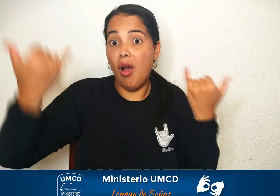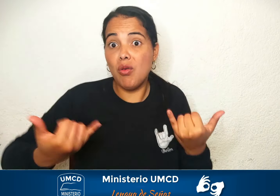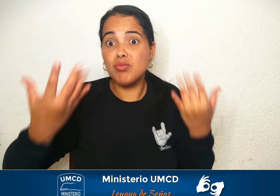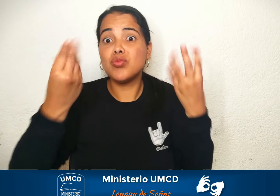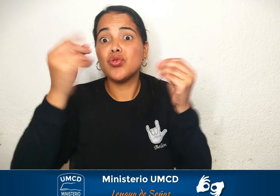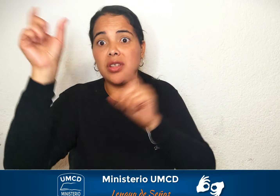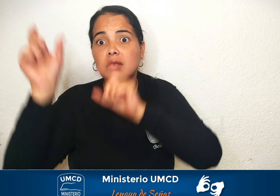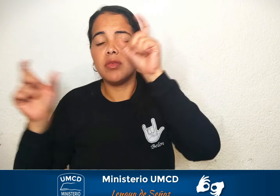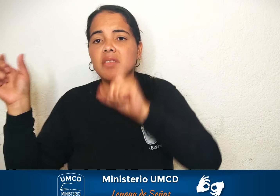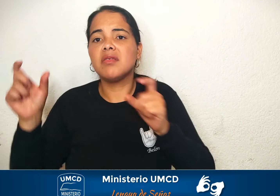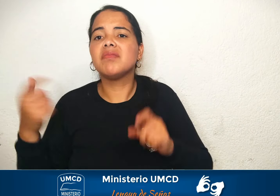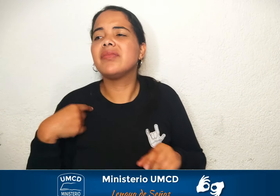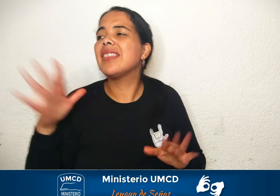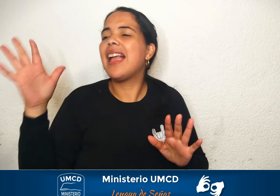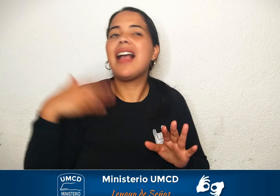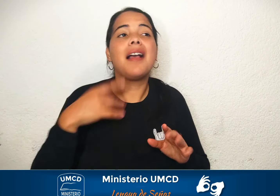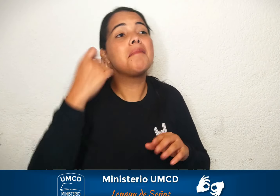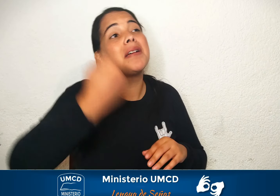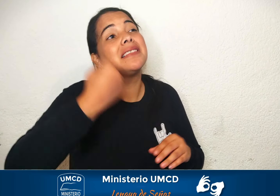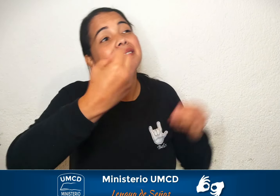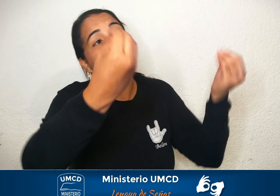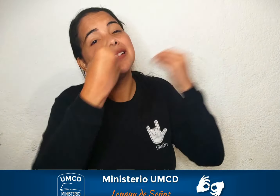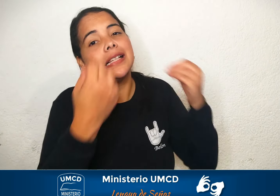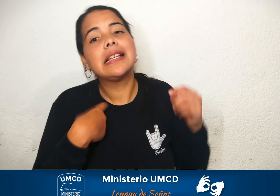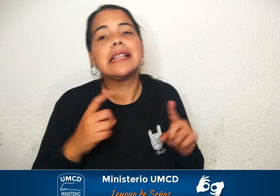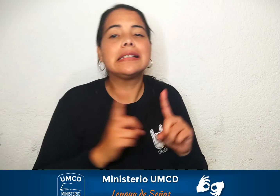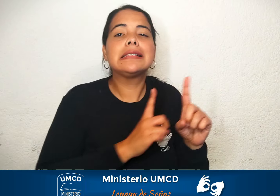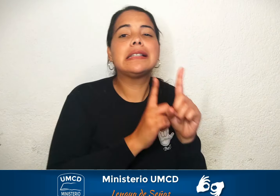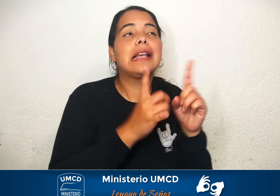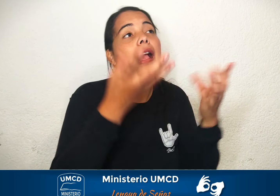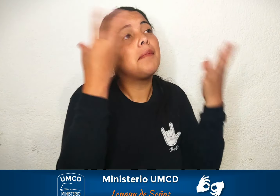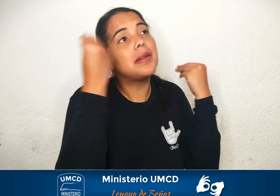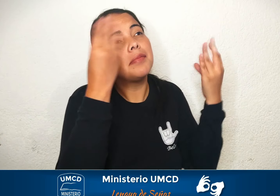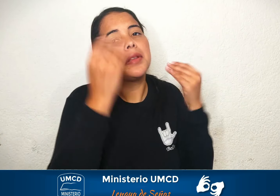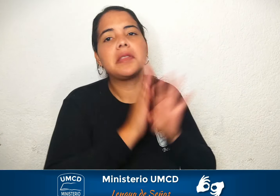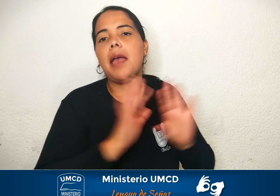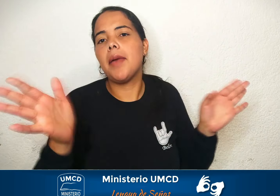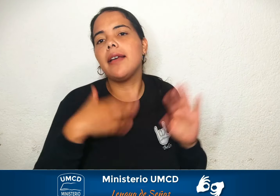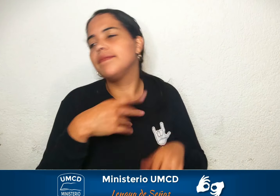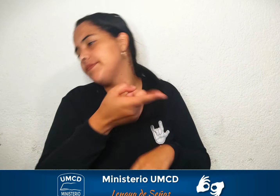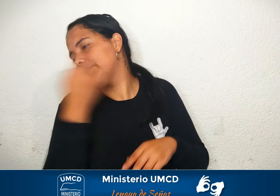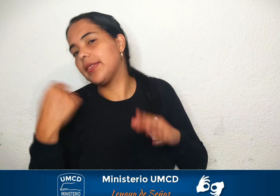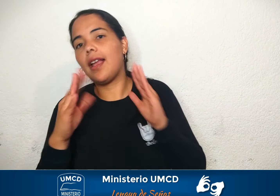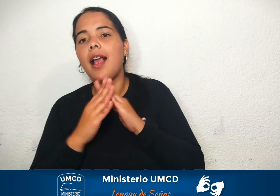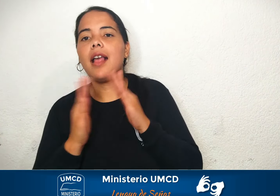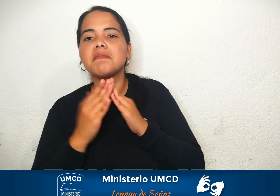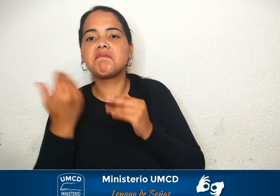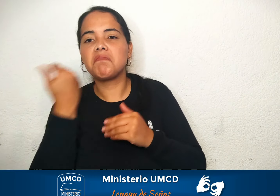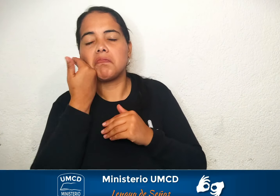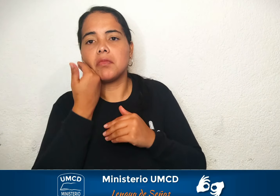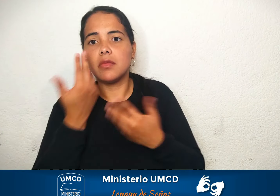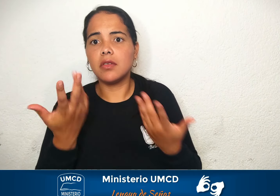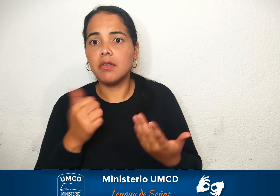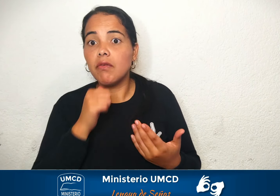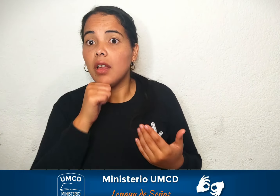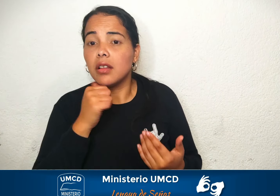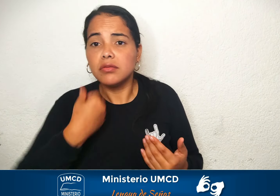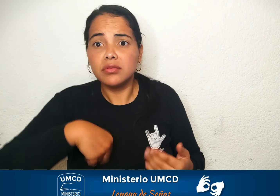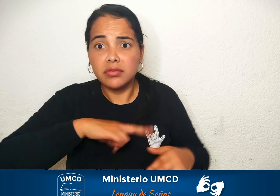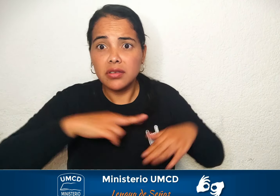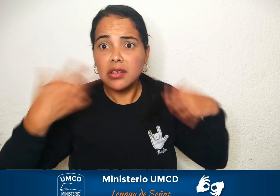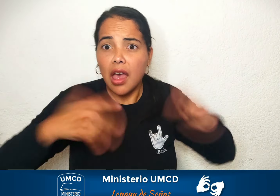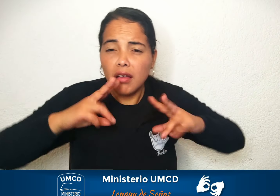mucha gente que sigue a uno u otro predicador de una manera un poco, tal vez, no correcta,